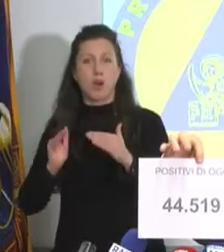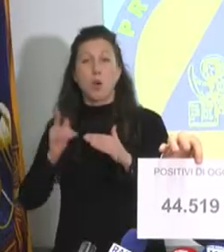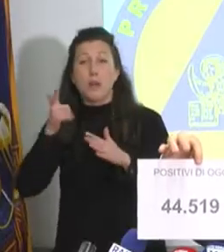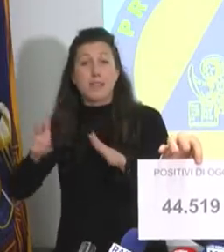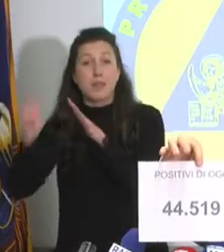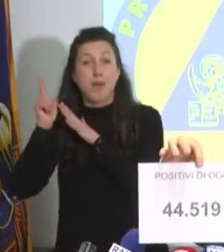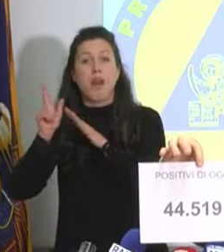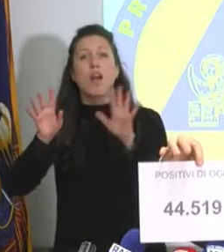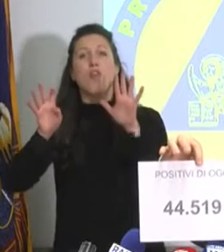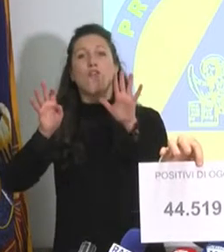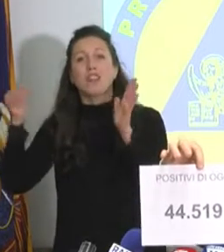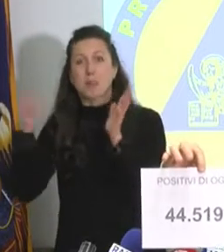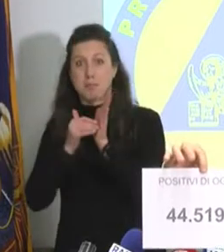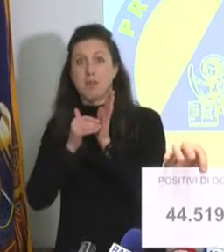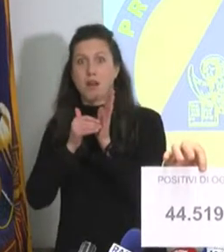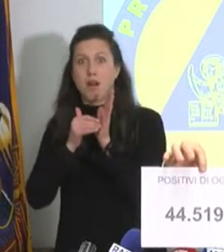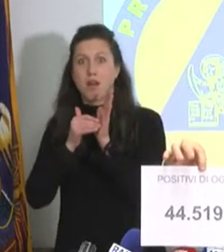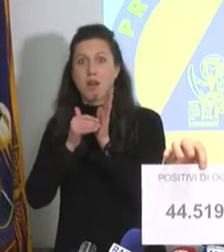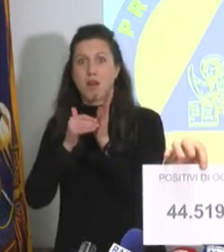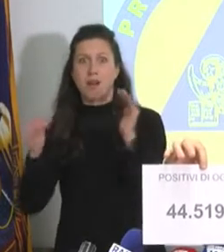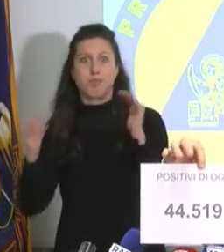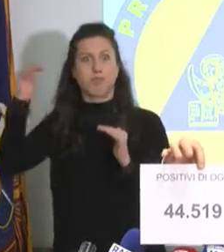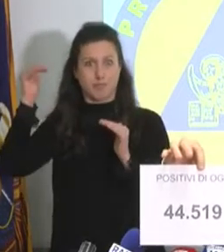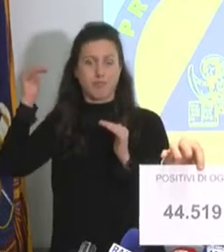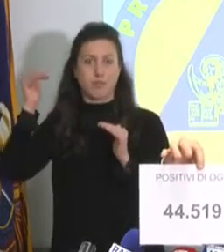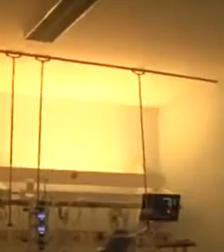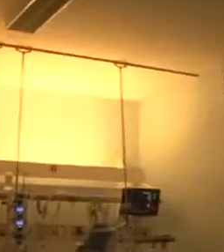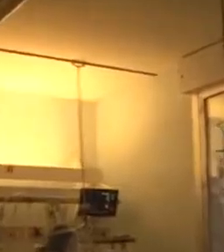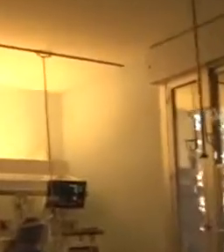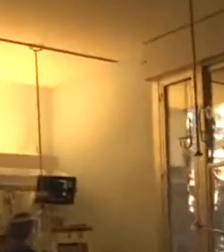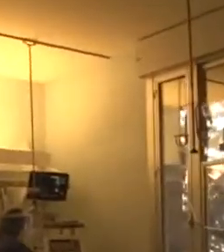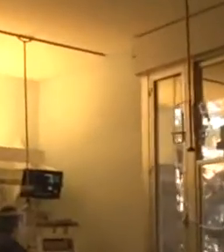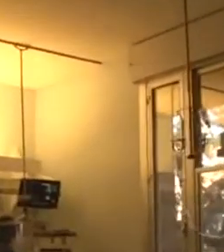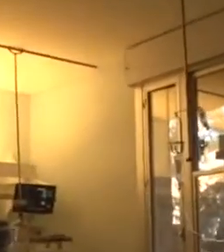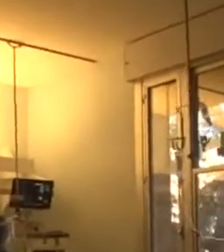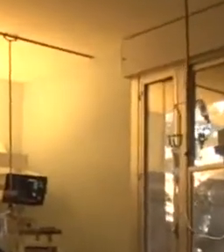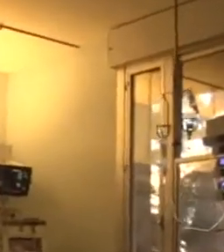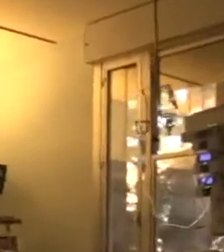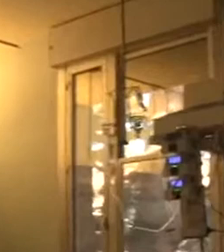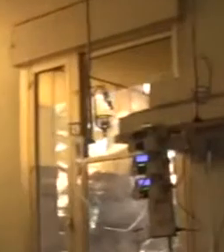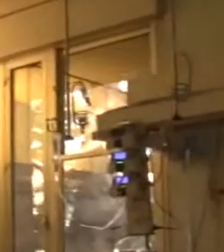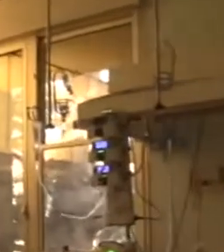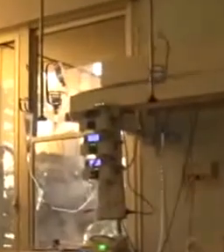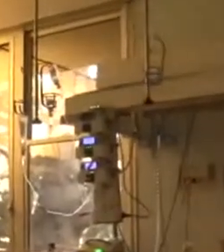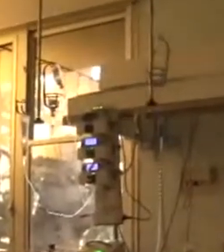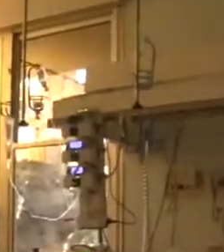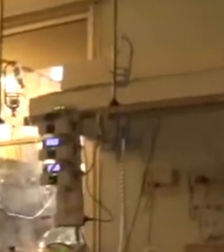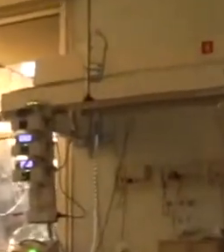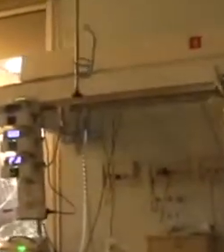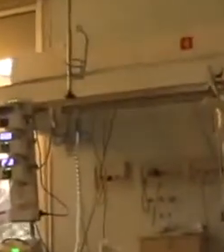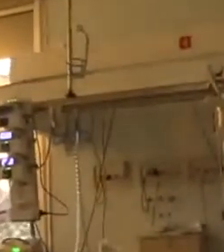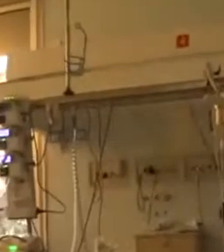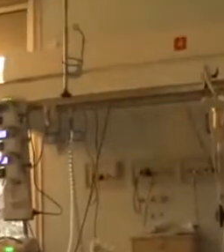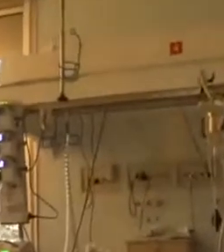ciò vuol dire che si negativi zano e non c'è più ingresso dei nuovi positivi segnali positivi anche dagli ospedali con 900 posti